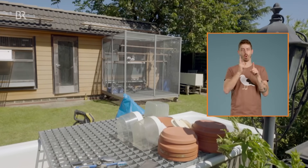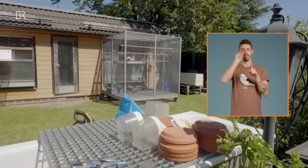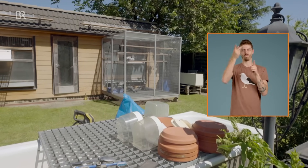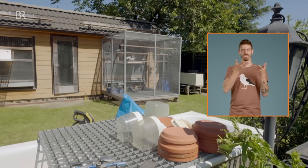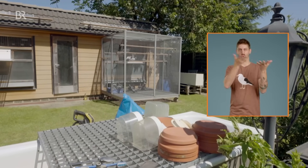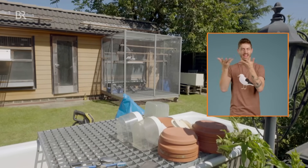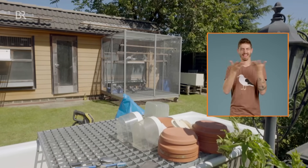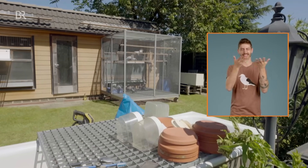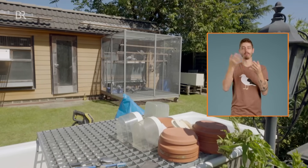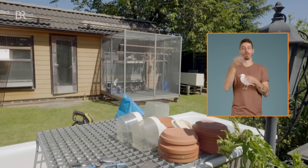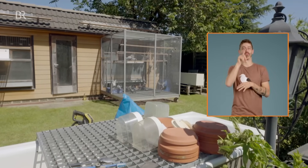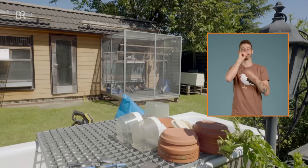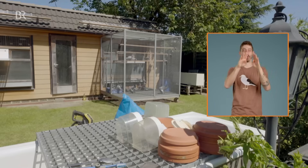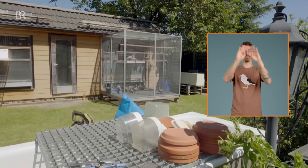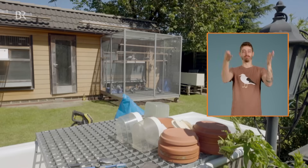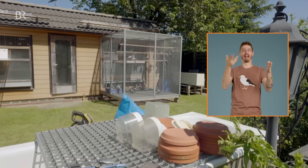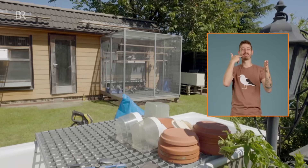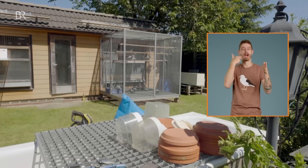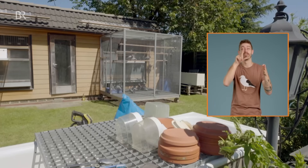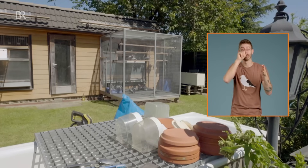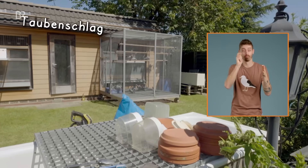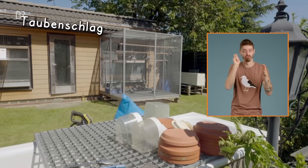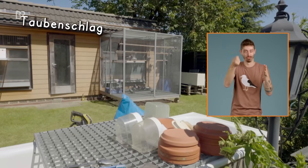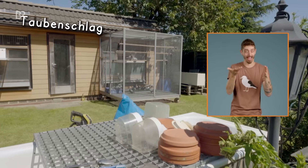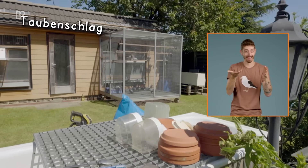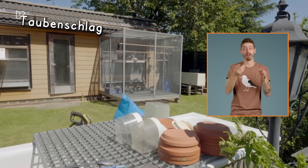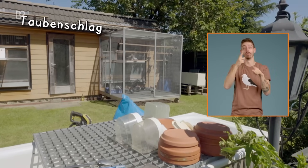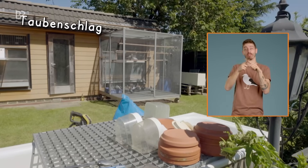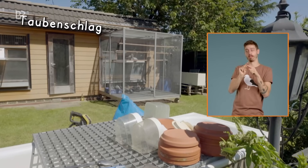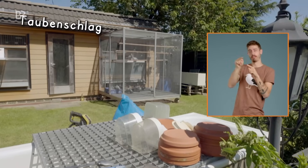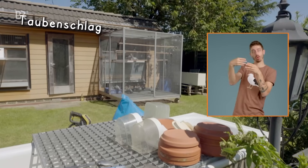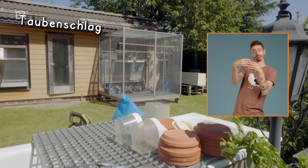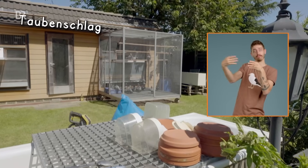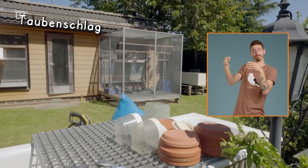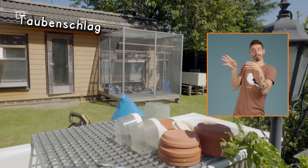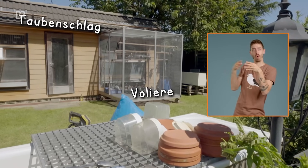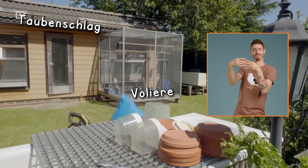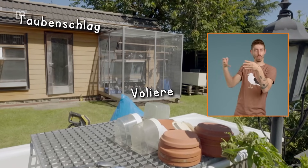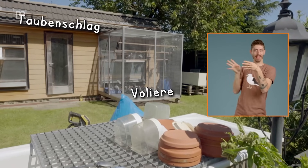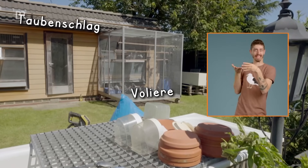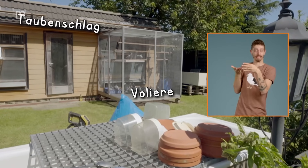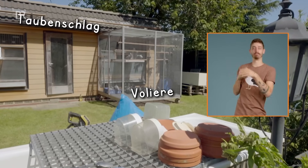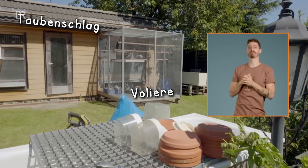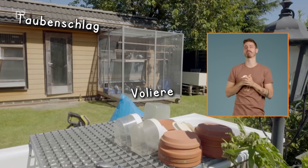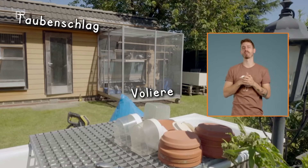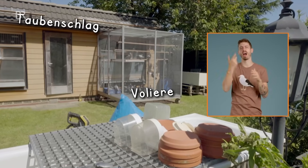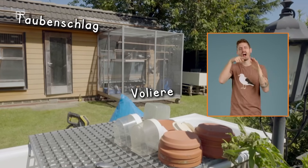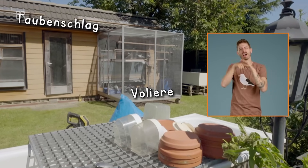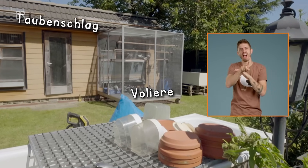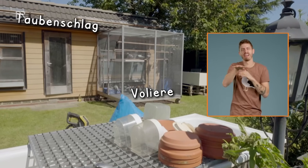Brieftauben hält man in einem Taubenschlag. So nennt man das begehbare Vogelhaus, an dem zusätzlich auch eine Außenvoliere sein sollte. Innen